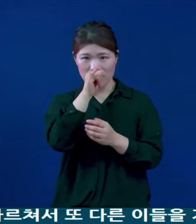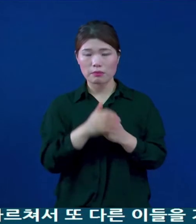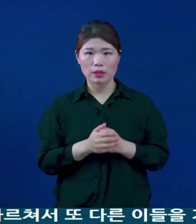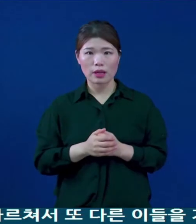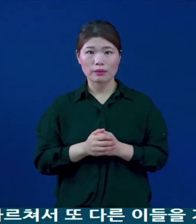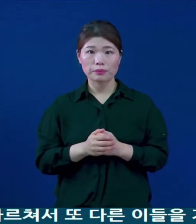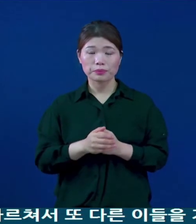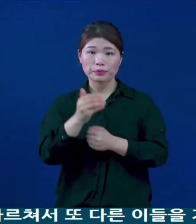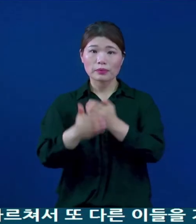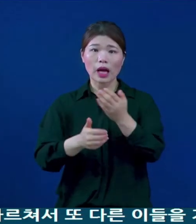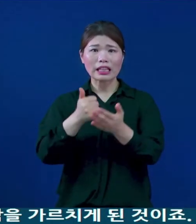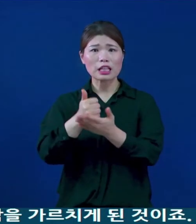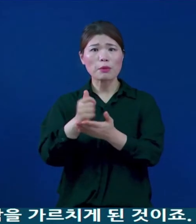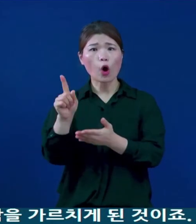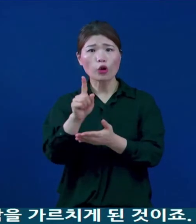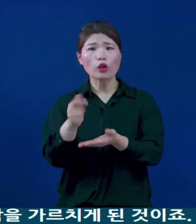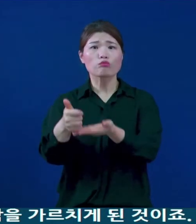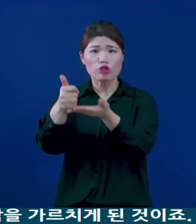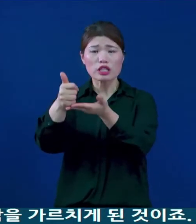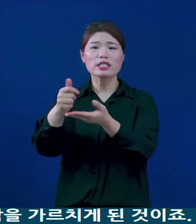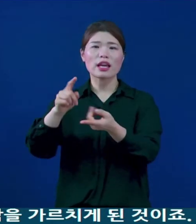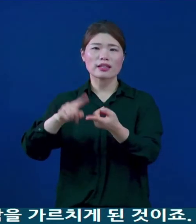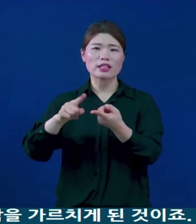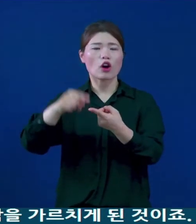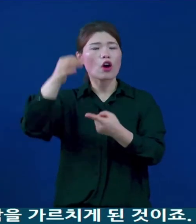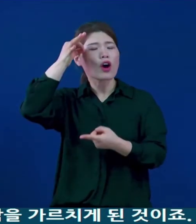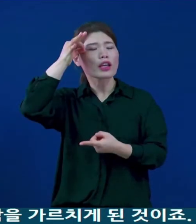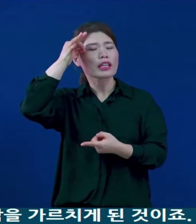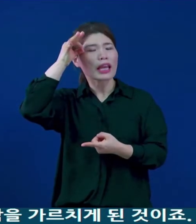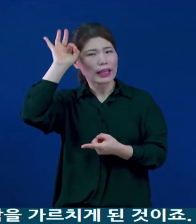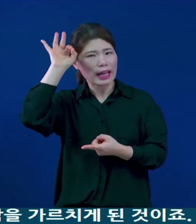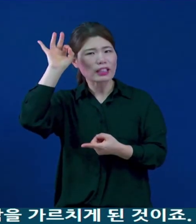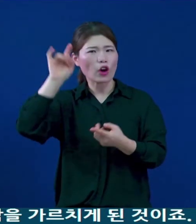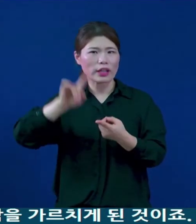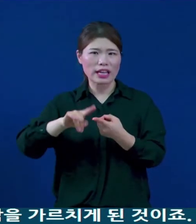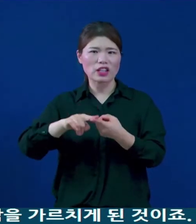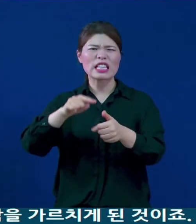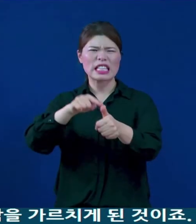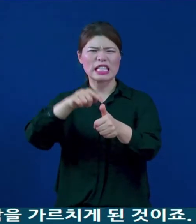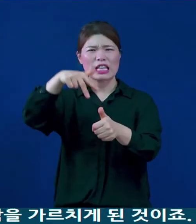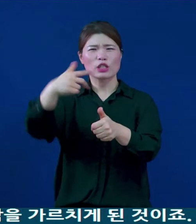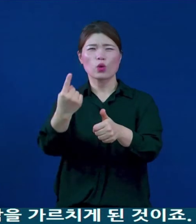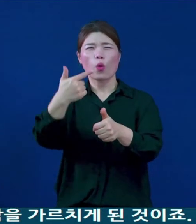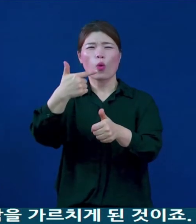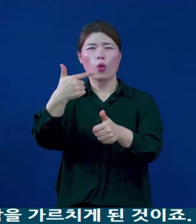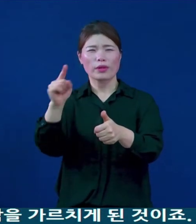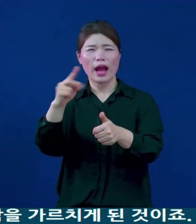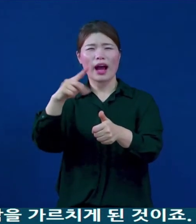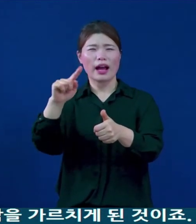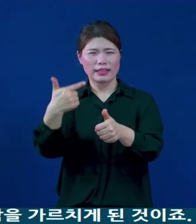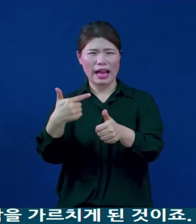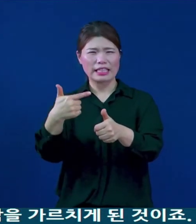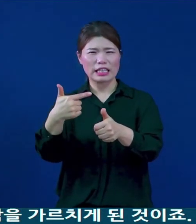어떤 분이신지를 깨달아는 것이 조나단 에드워드를 붙들었다, 그겁니다. 그런데